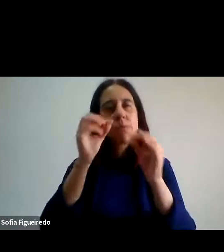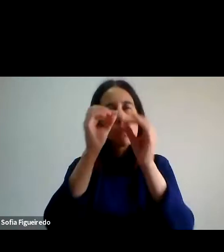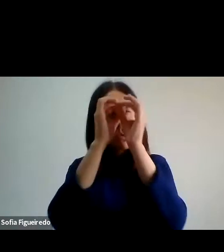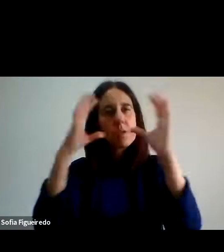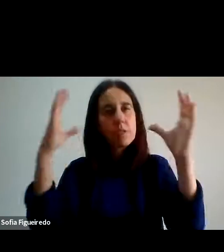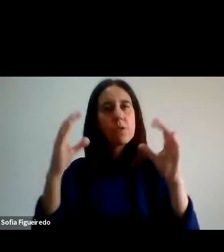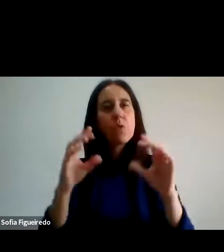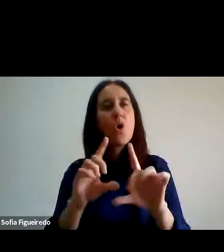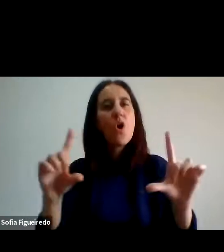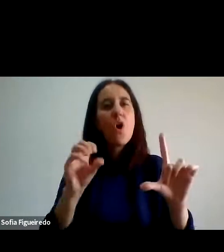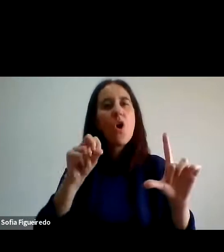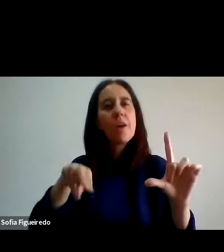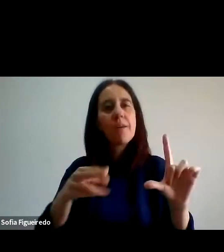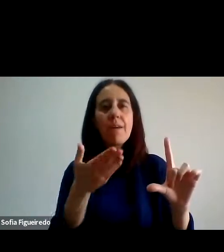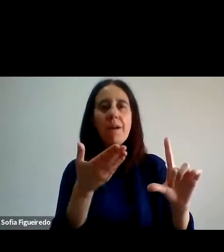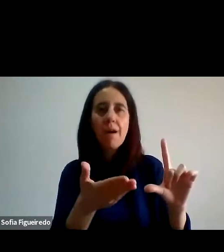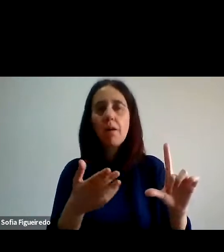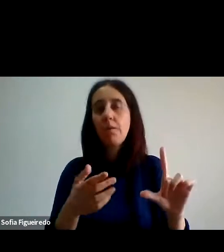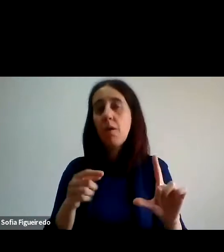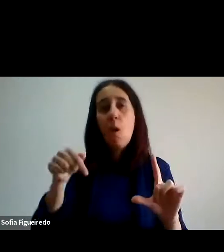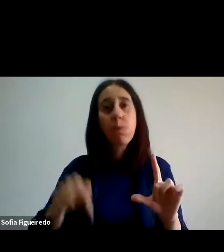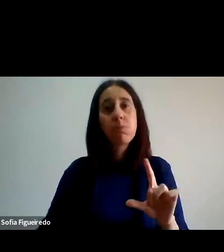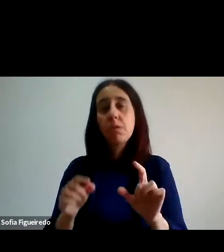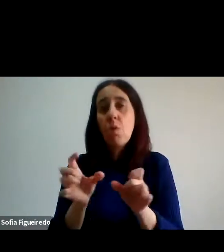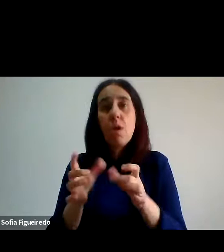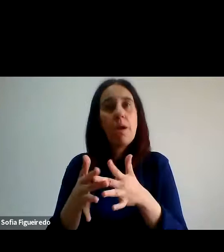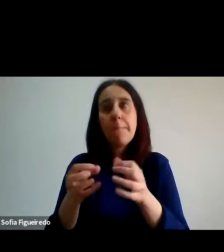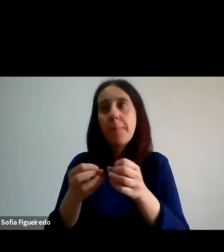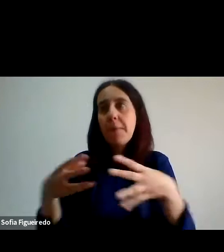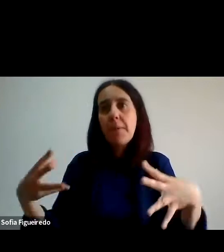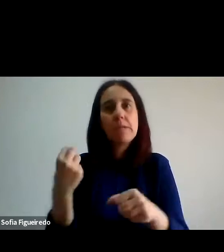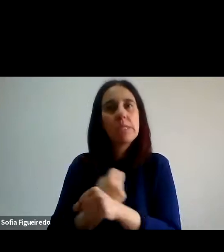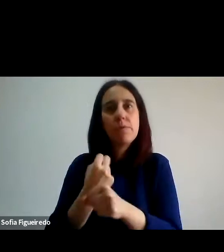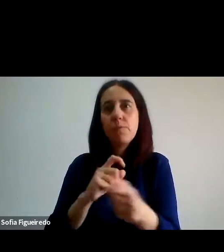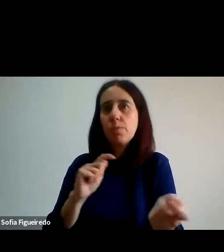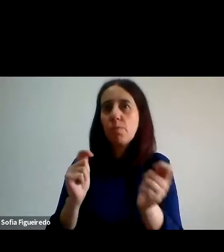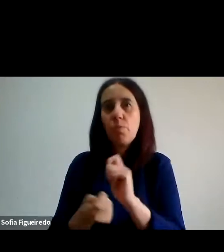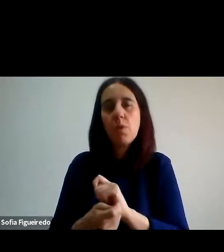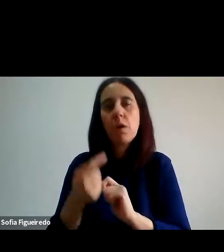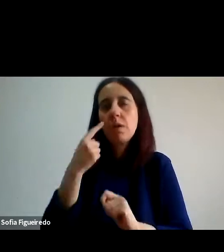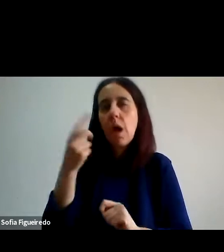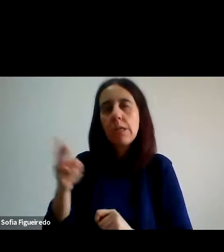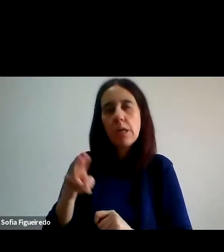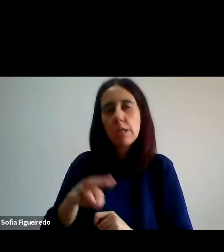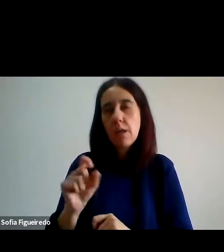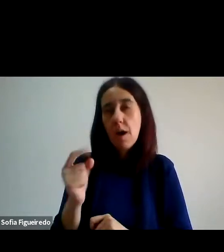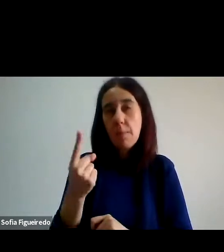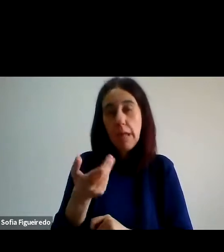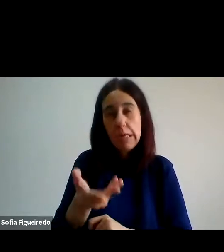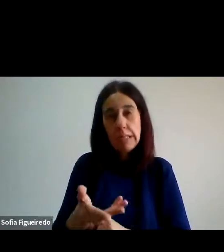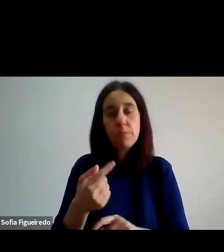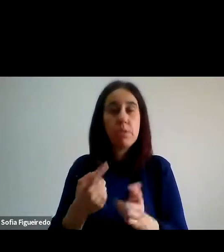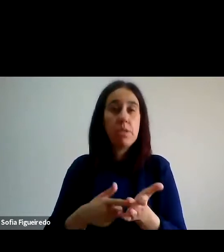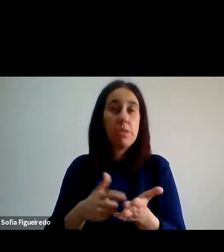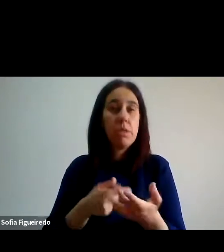On, rapidamente proporcionar vários serviços online, porque foi necessário precisamente mudar, fazer uma migração rápida, precisamente para determinadas